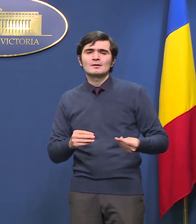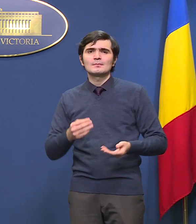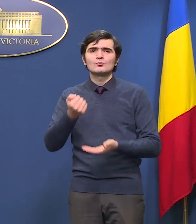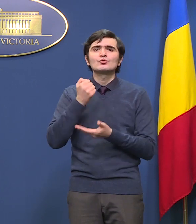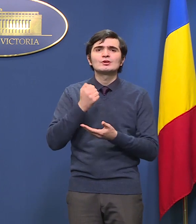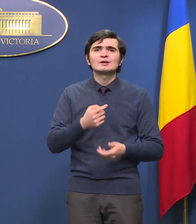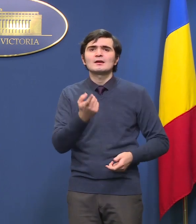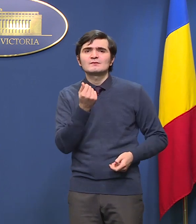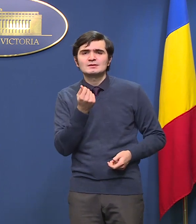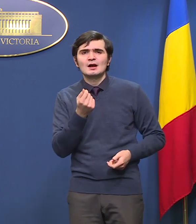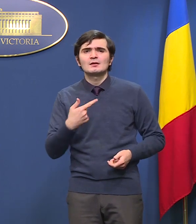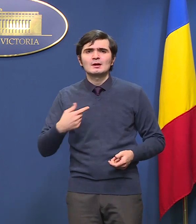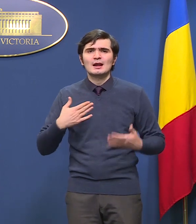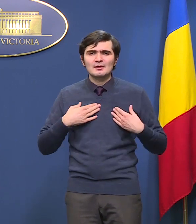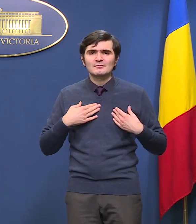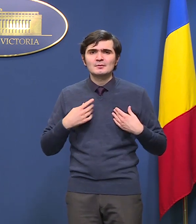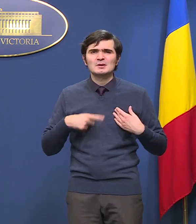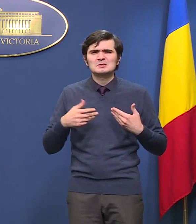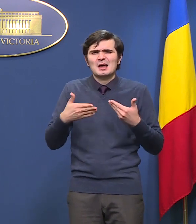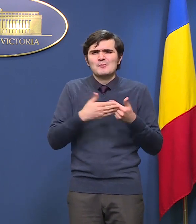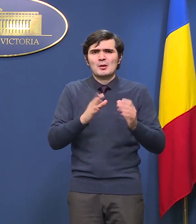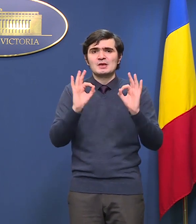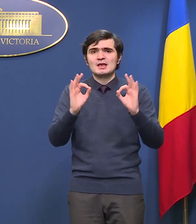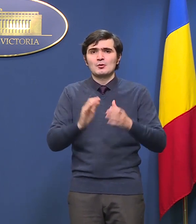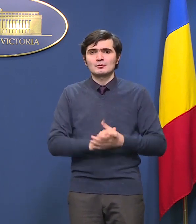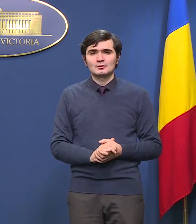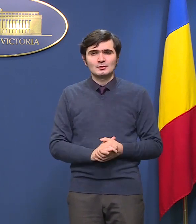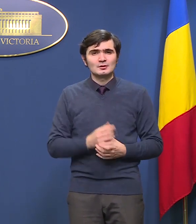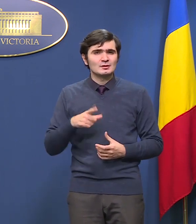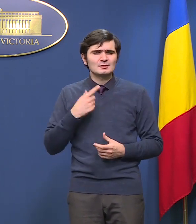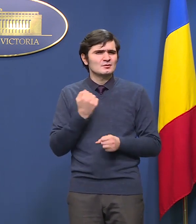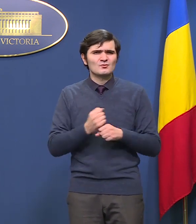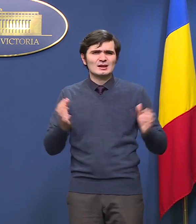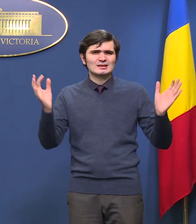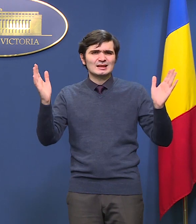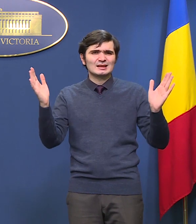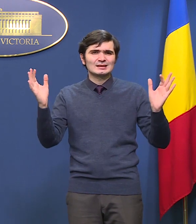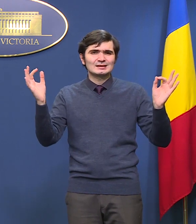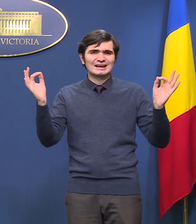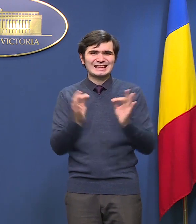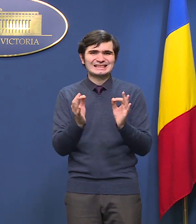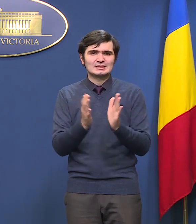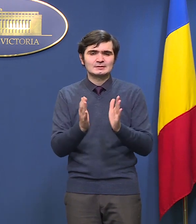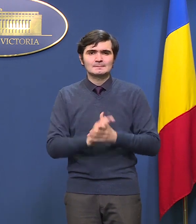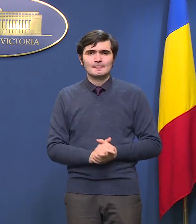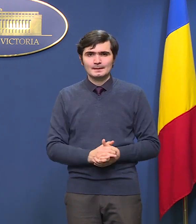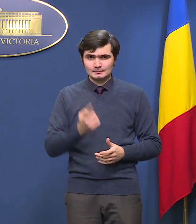la dispoziție este egal aproape cu zero. Este foarte restrâns.